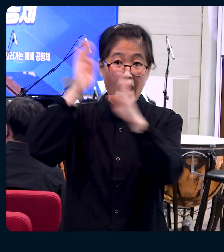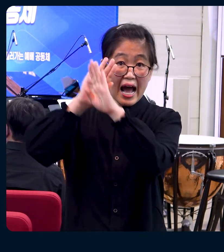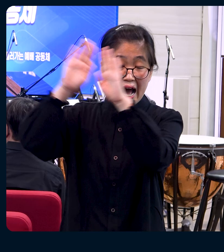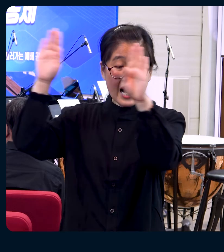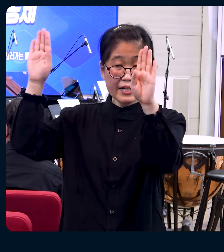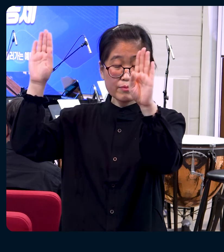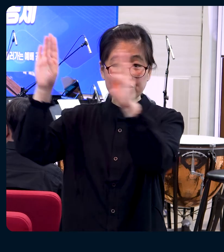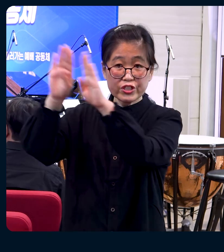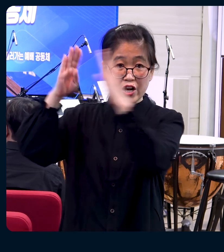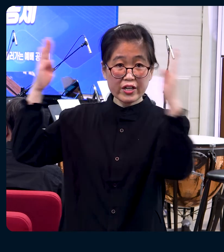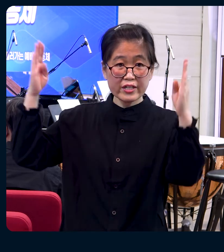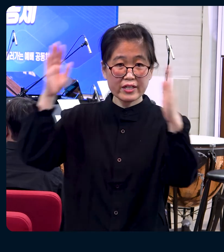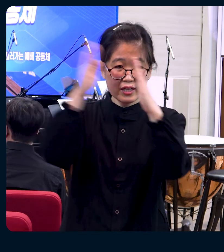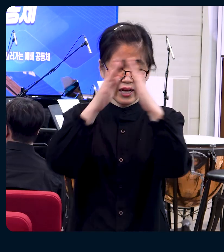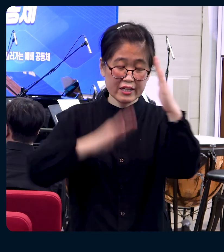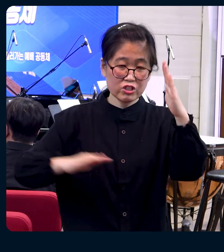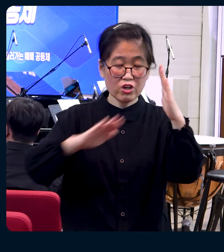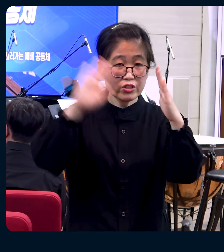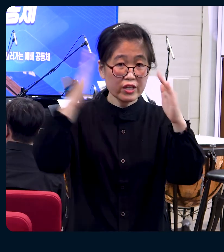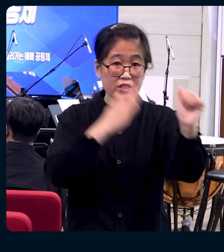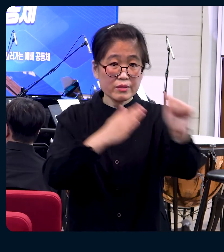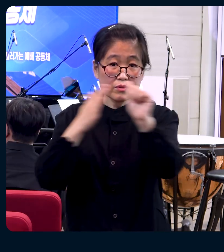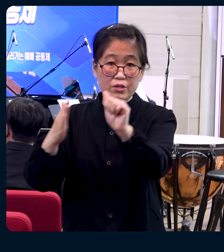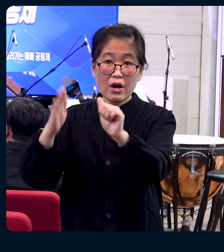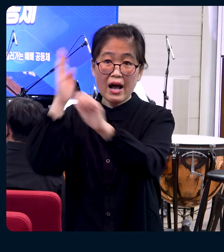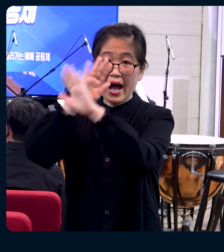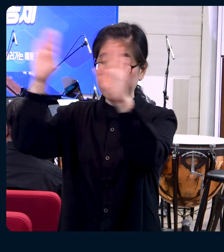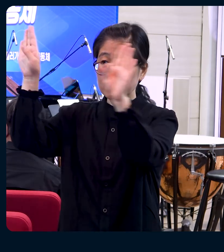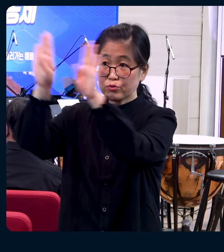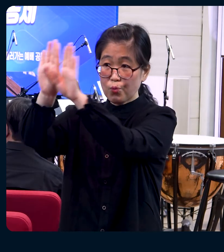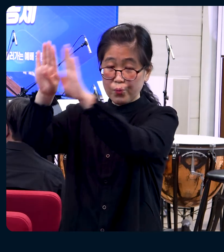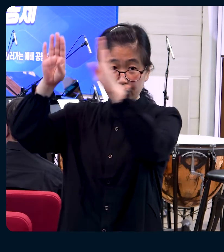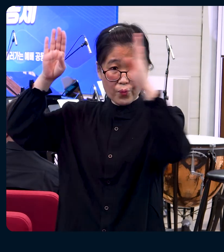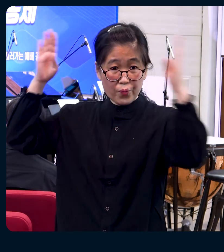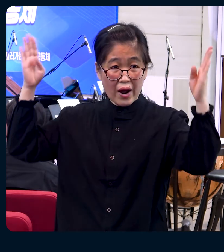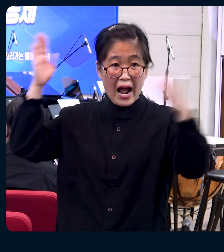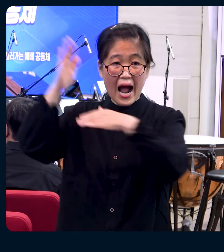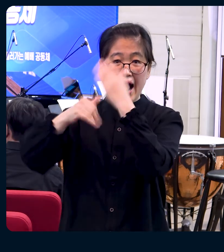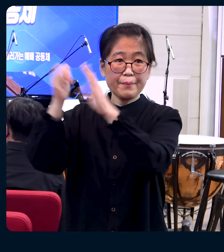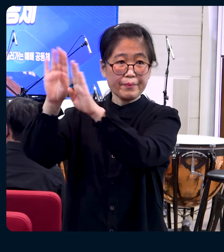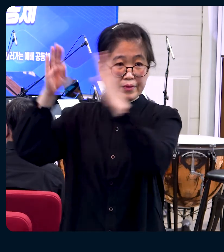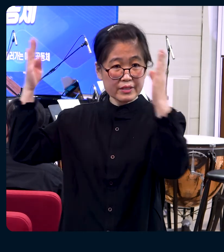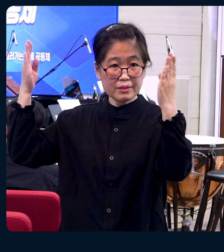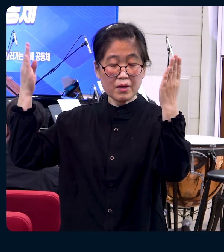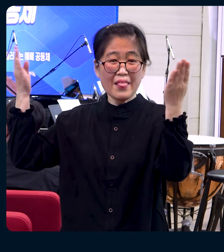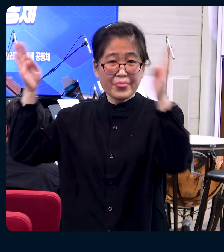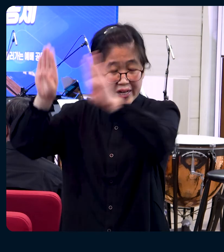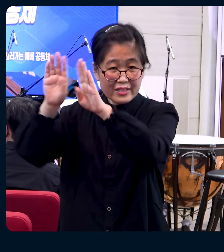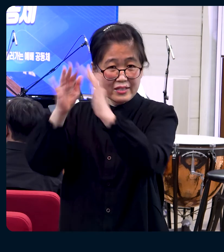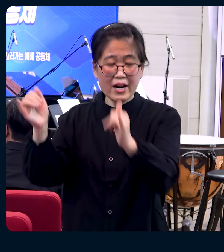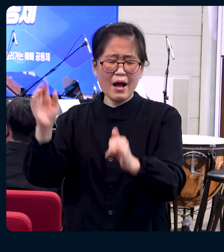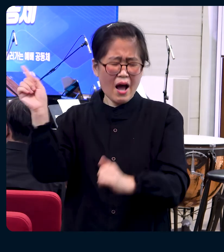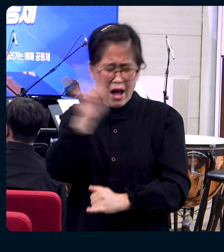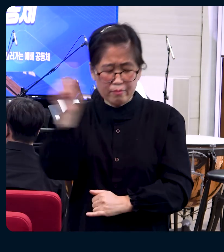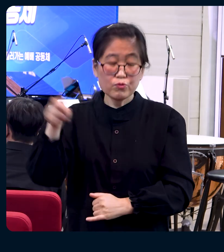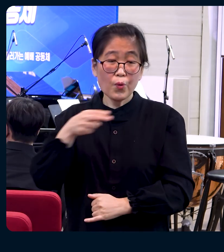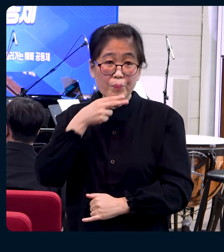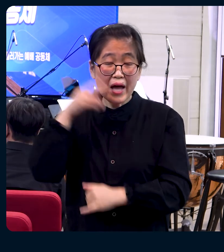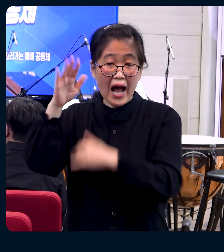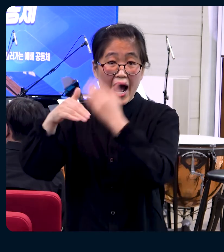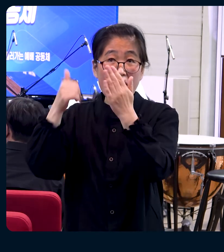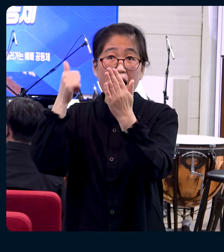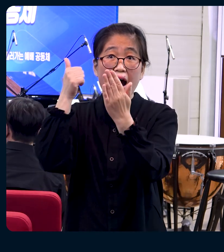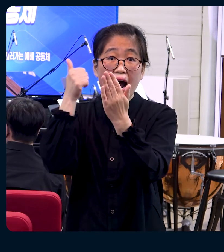여러분, 하늘문이 열려있는 가정이 되시길 바랍니다. 하늘문이 활짝 열린 거예요. 하나님이 여시면 닫을 자가